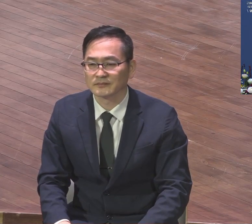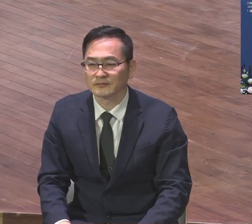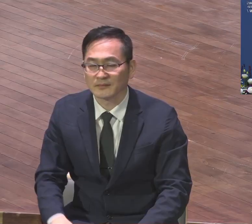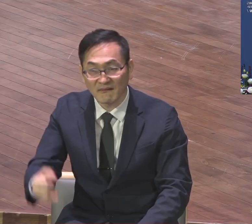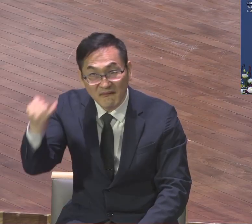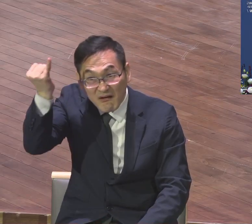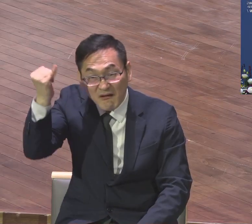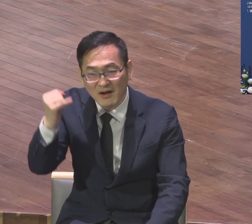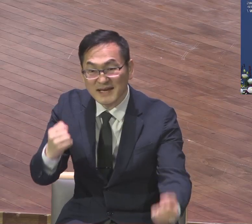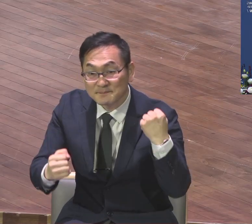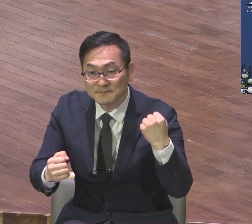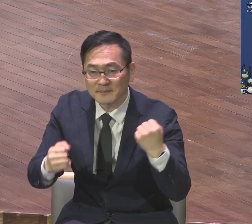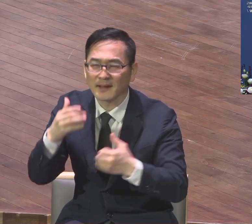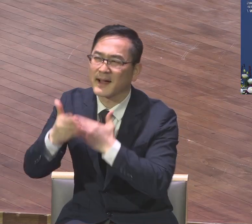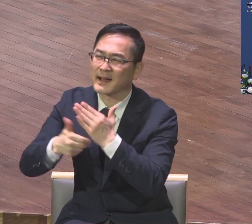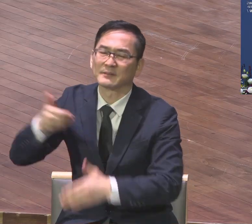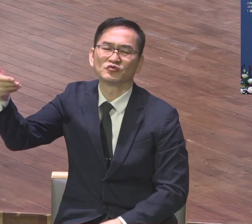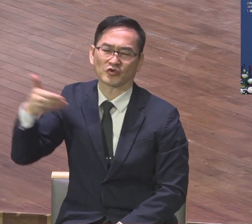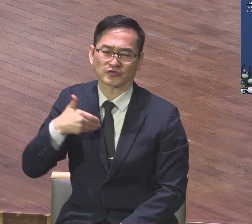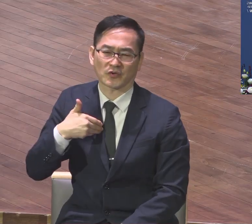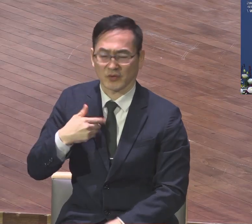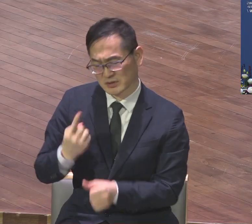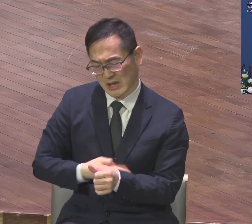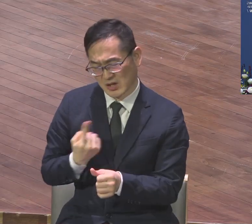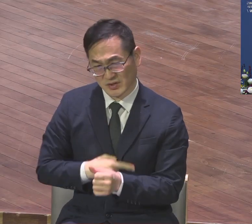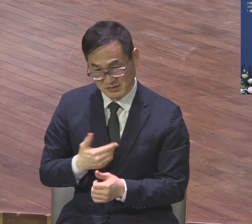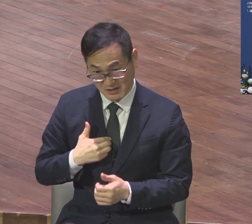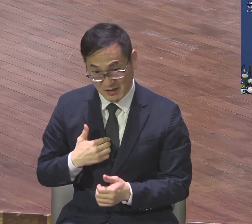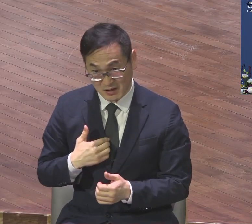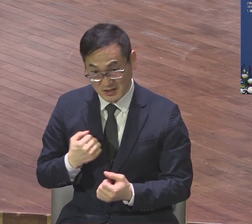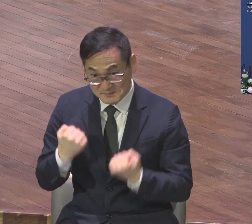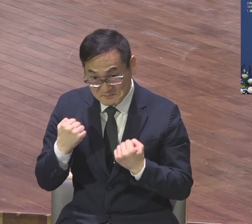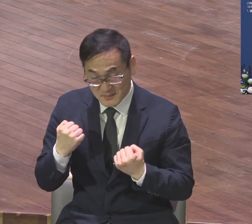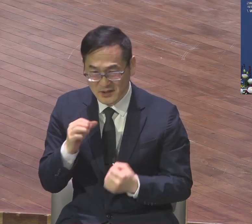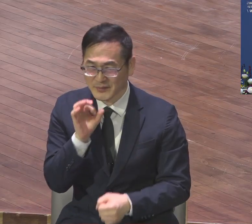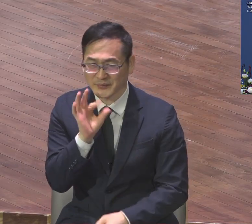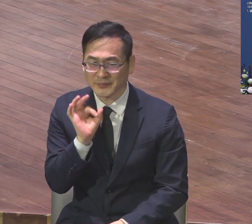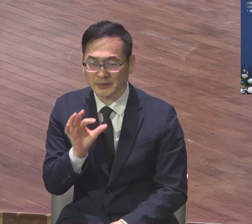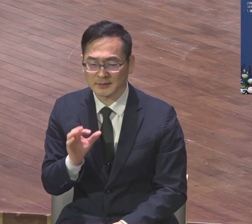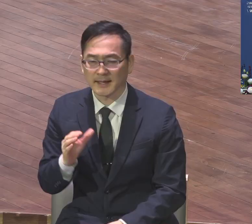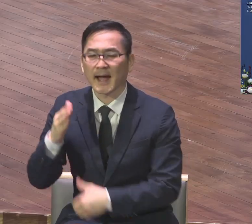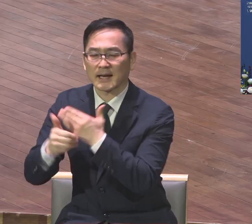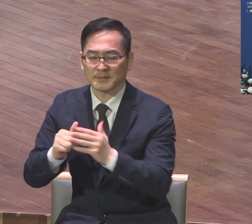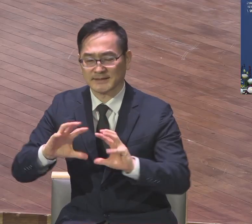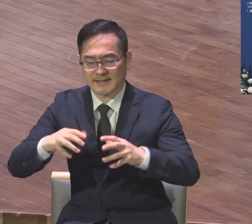그분이 우리에게 하늘과 땅 바다 다 청구하고 다스리고 너가 해라.